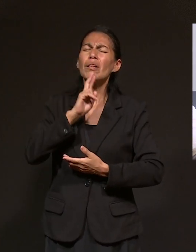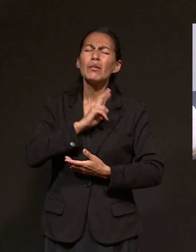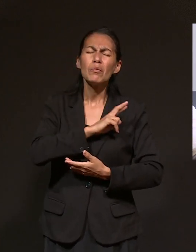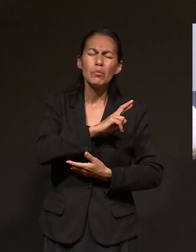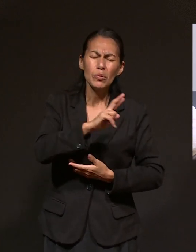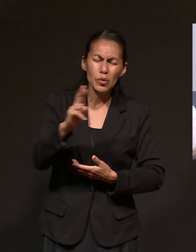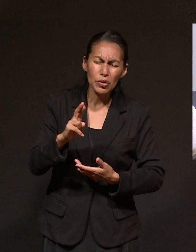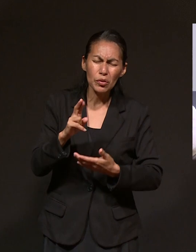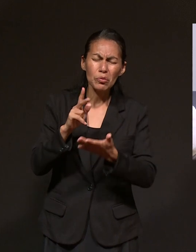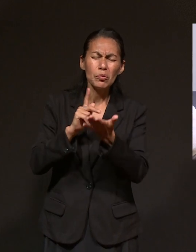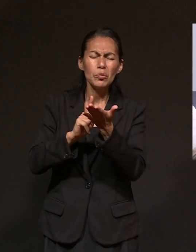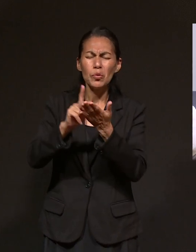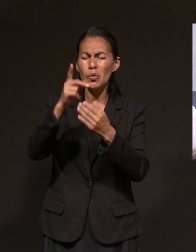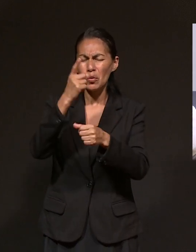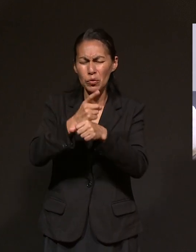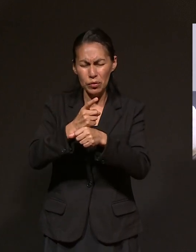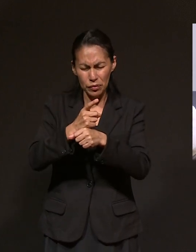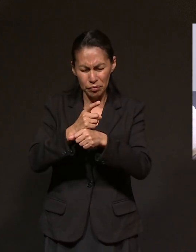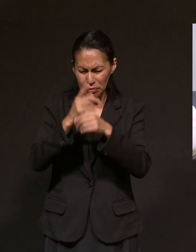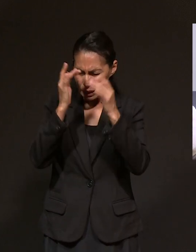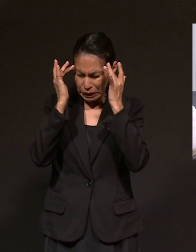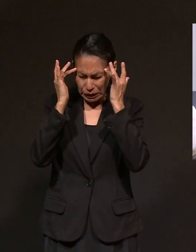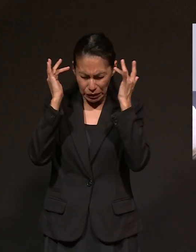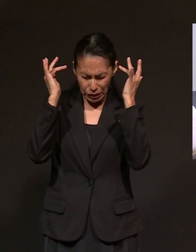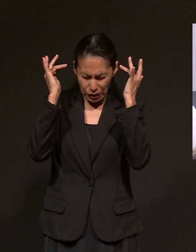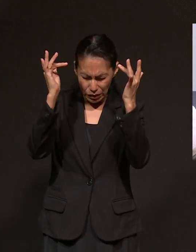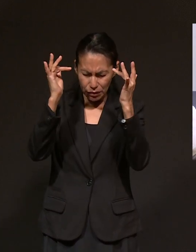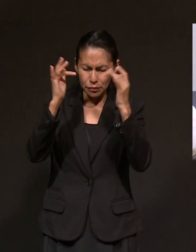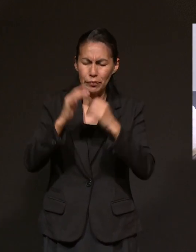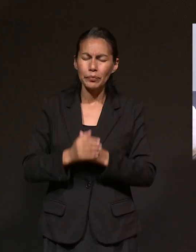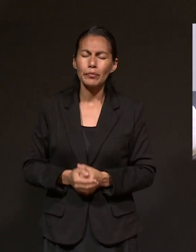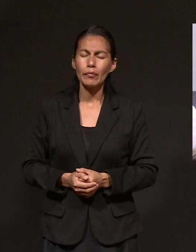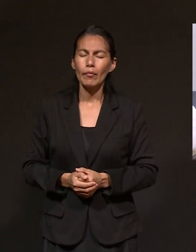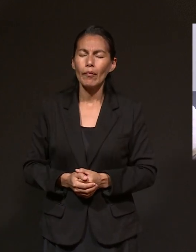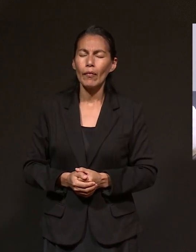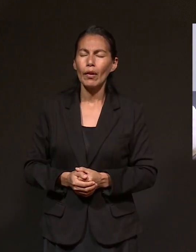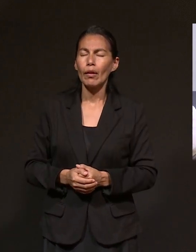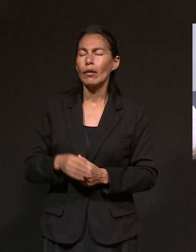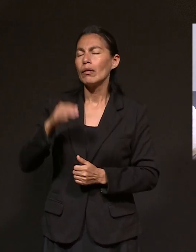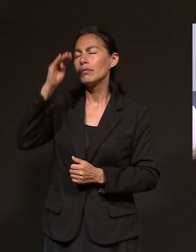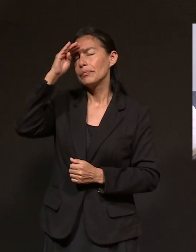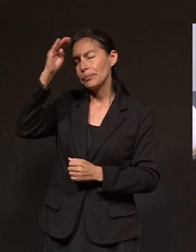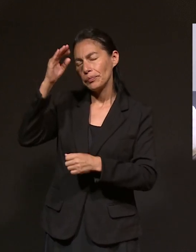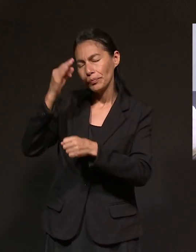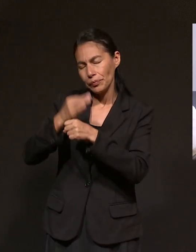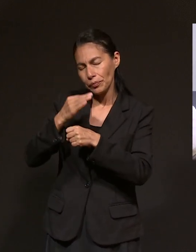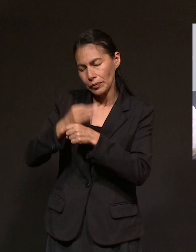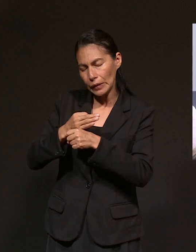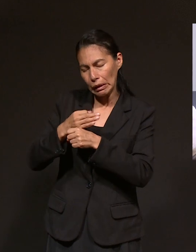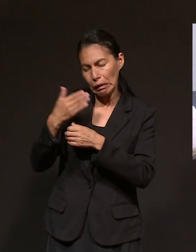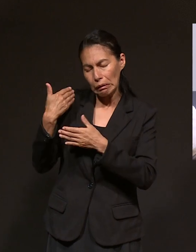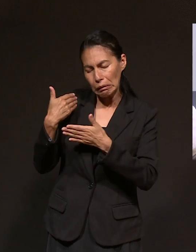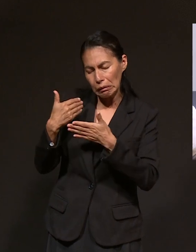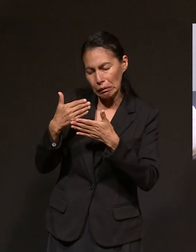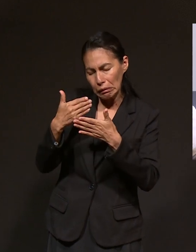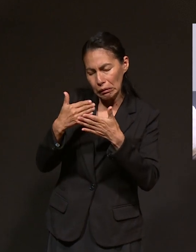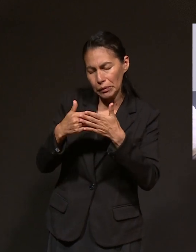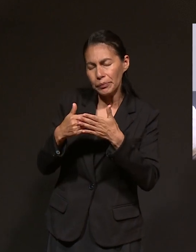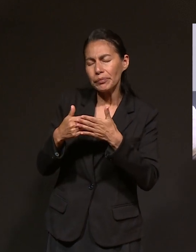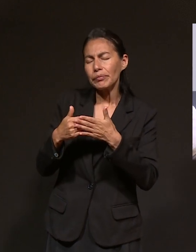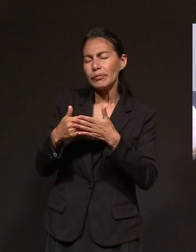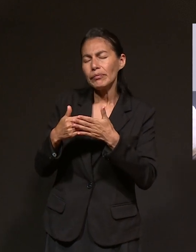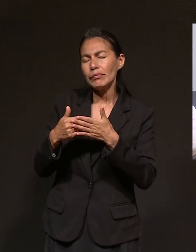responder Conforme a tu divina Y santa voluntad Amén Has escuchado Las peticiones